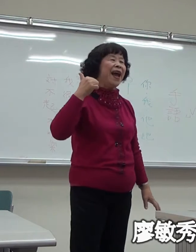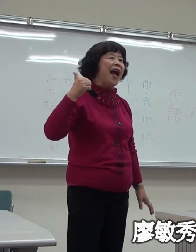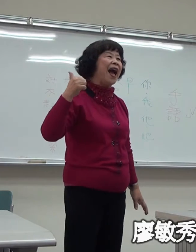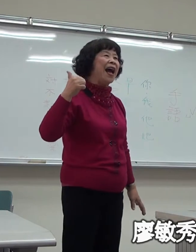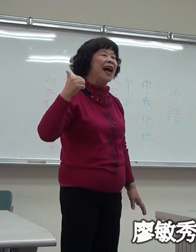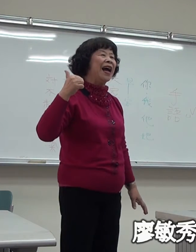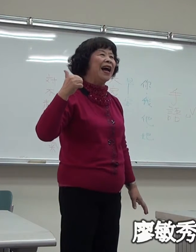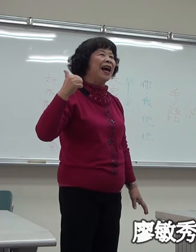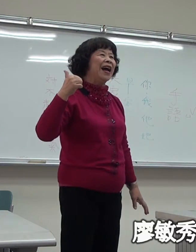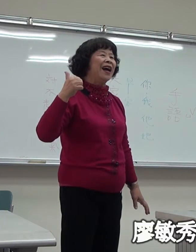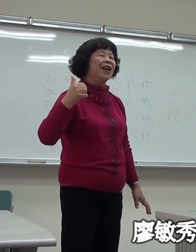啊？